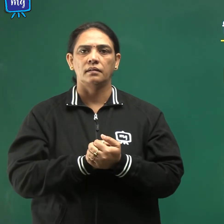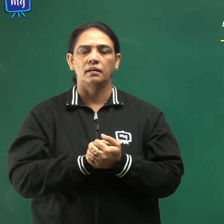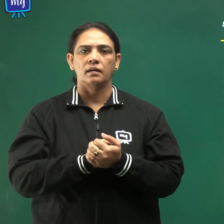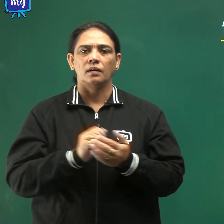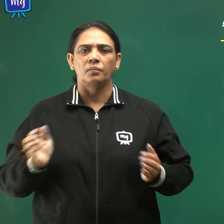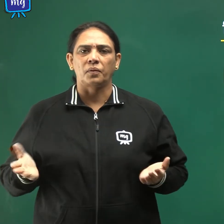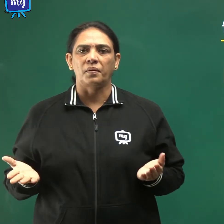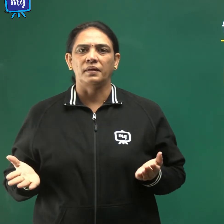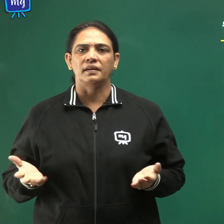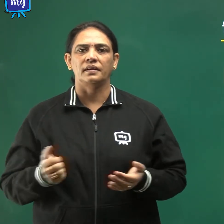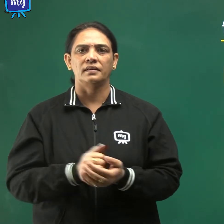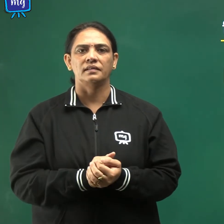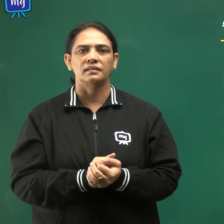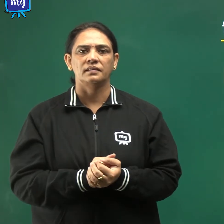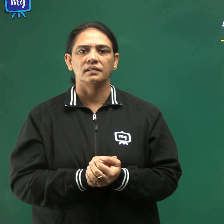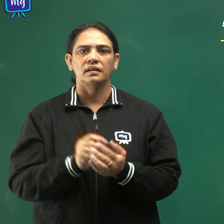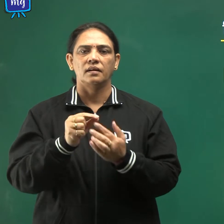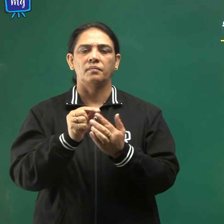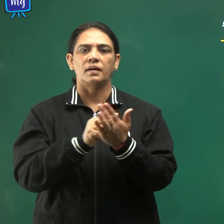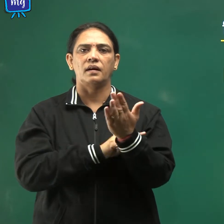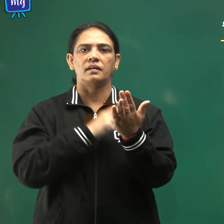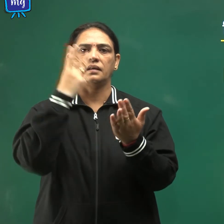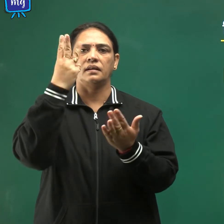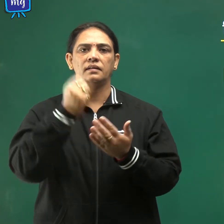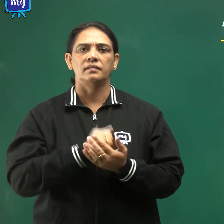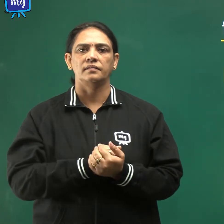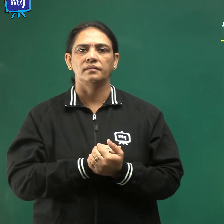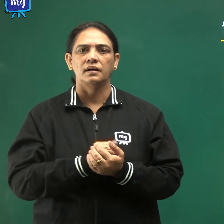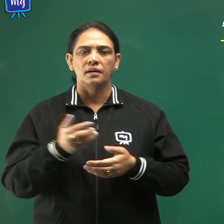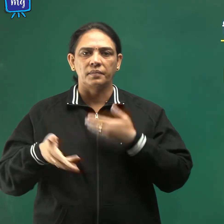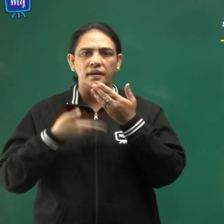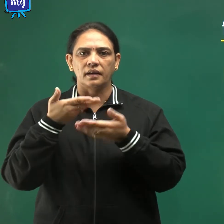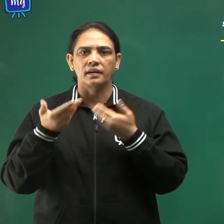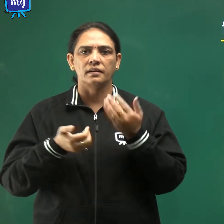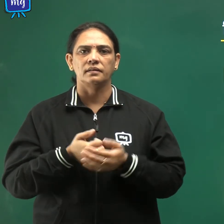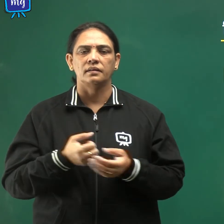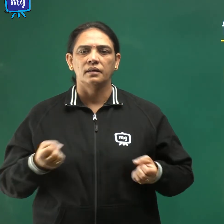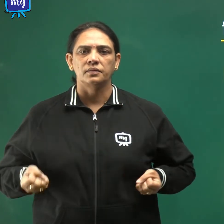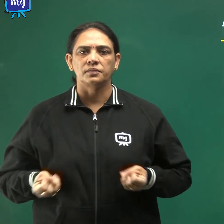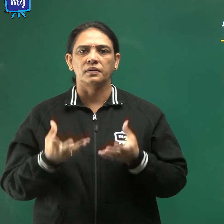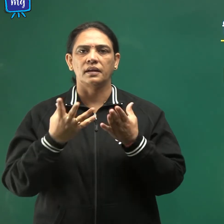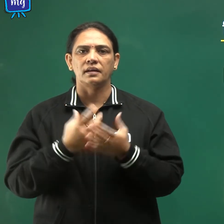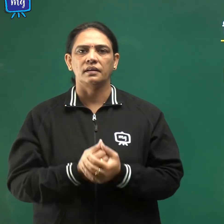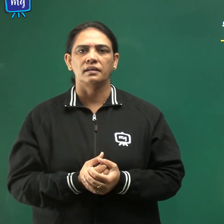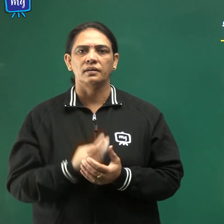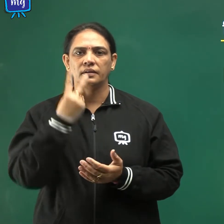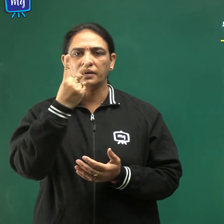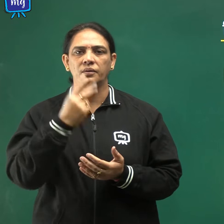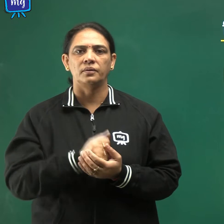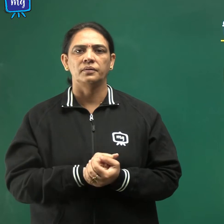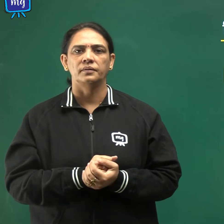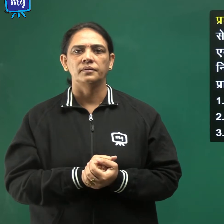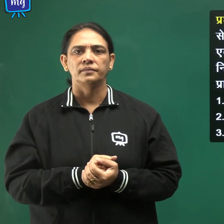रायता भाग 3 कि पढेंगे शुरू करें देखो